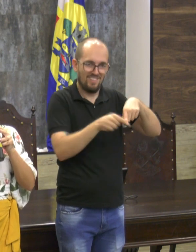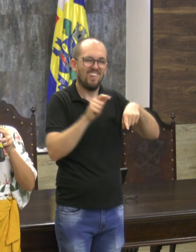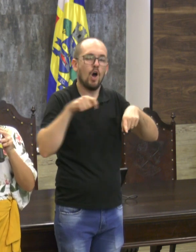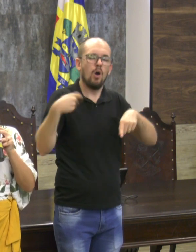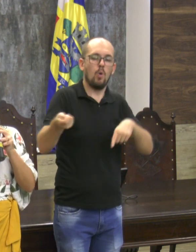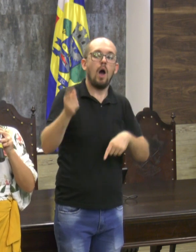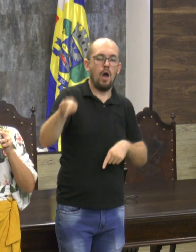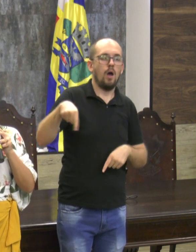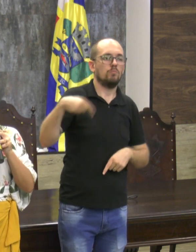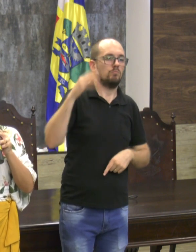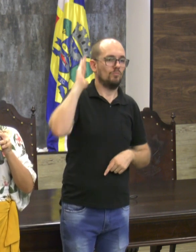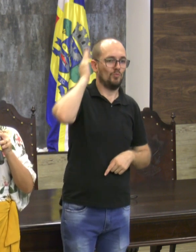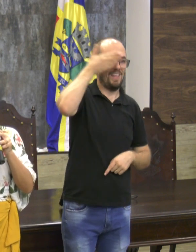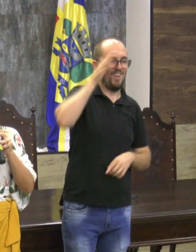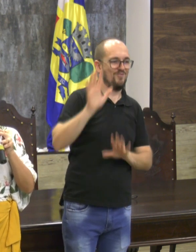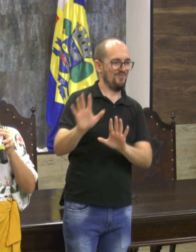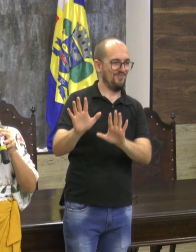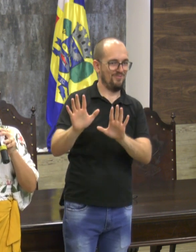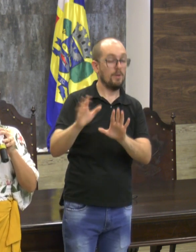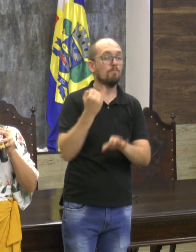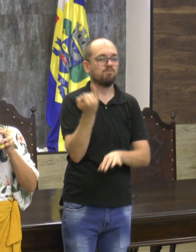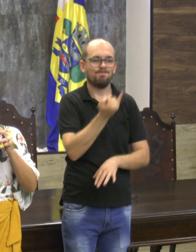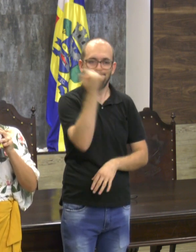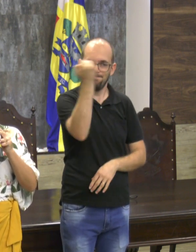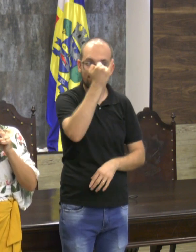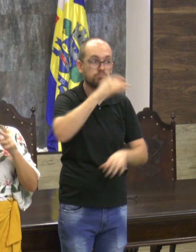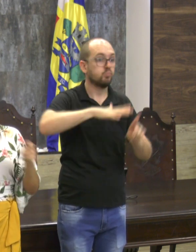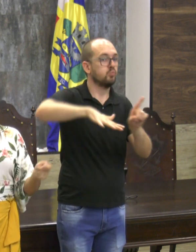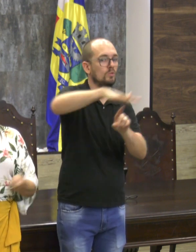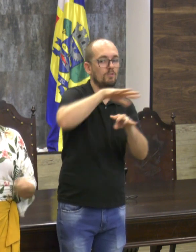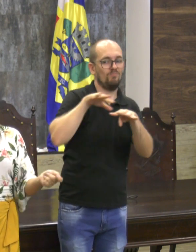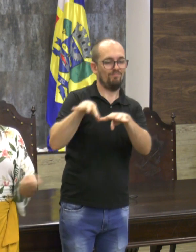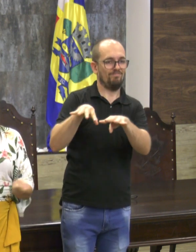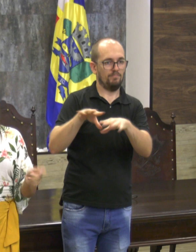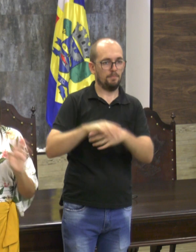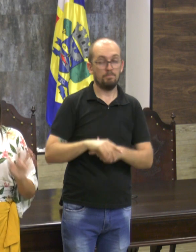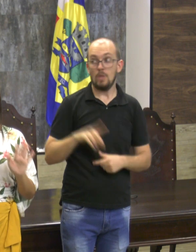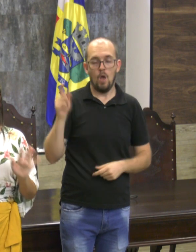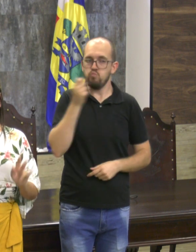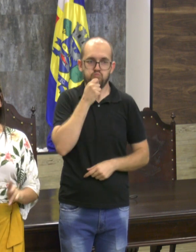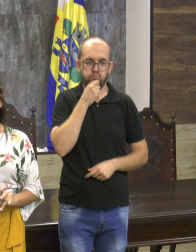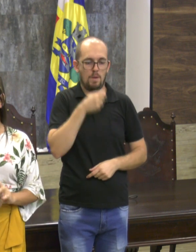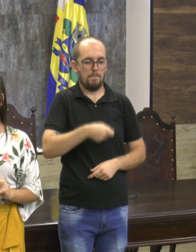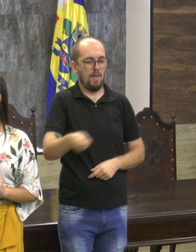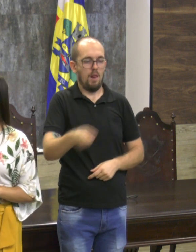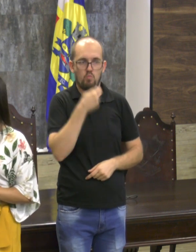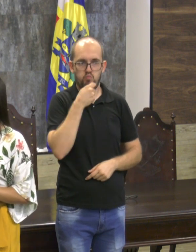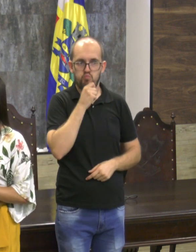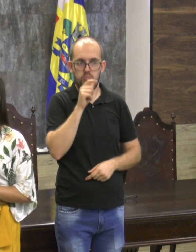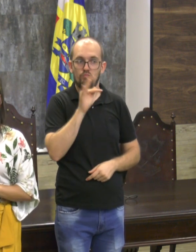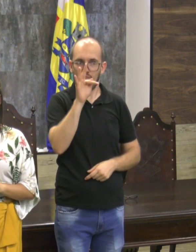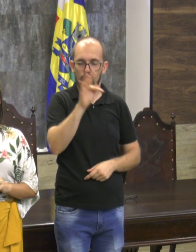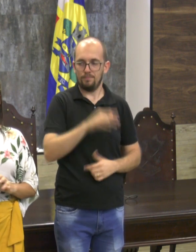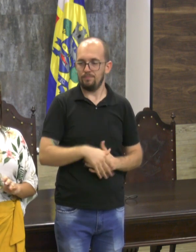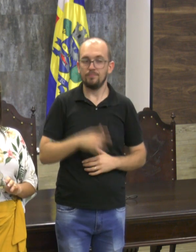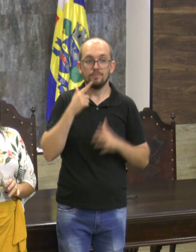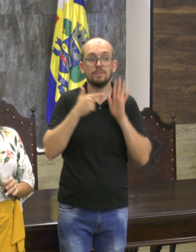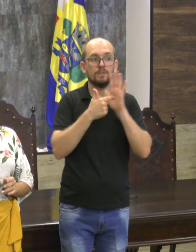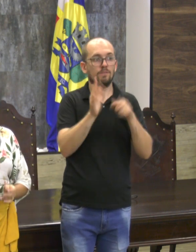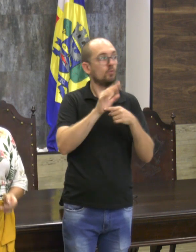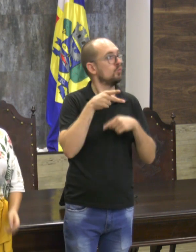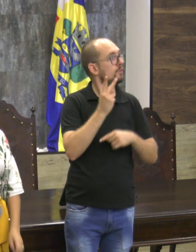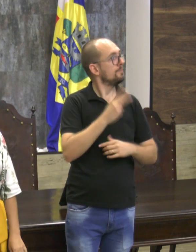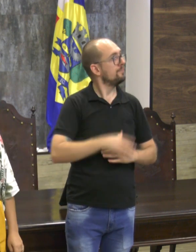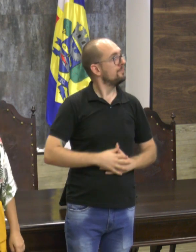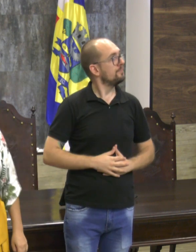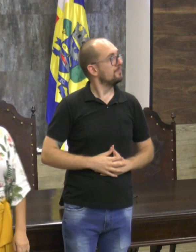já percebe que ali tem uma pessoa surdo-cega. Mas a gente ainda não inseriu a bengala com ele, a gente pretende. Vamos ver o vídeo 2, então?